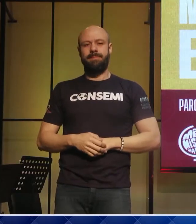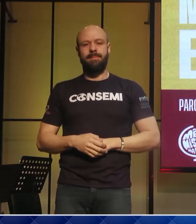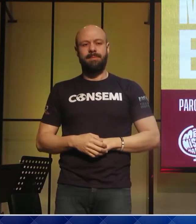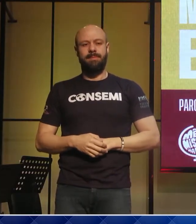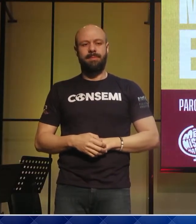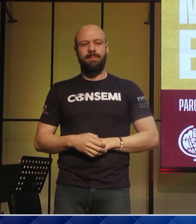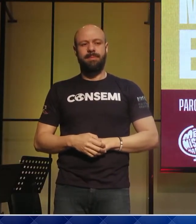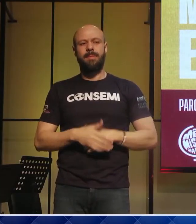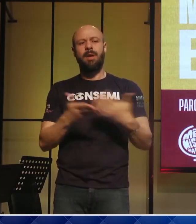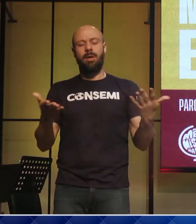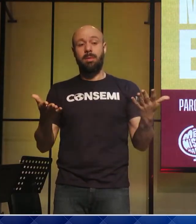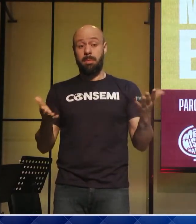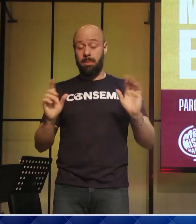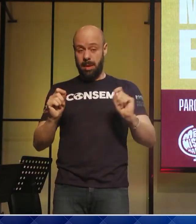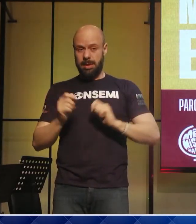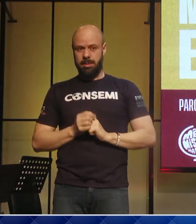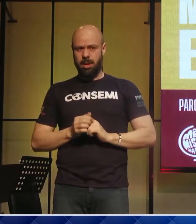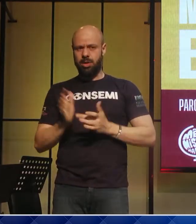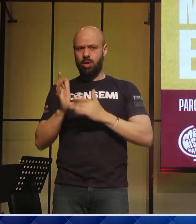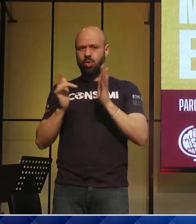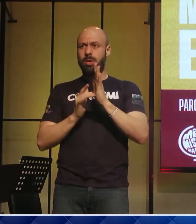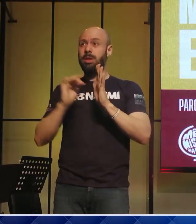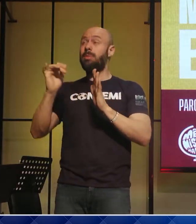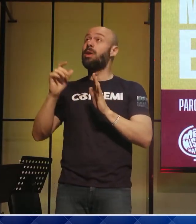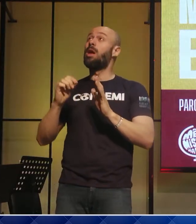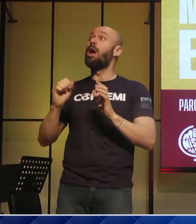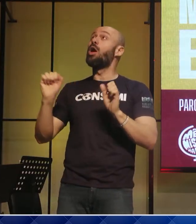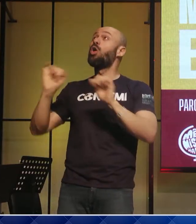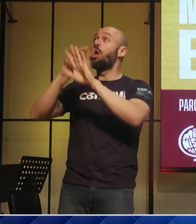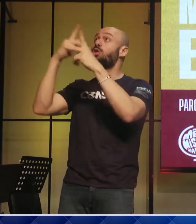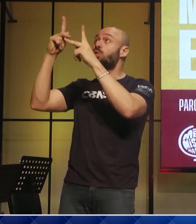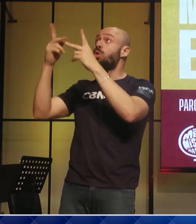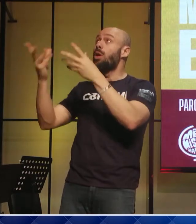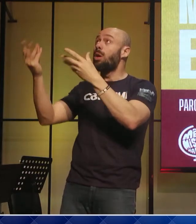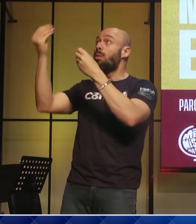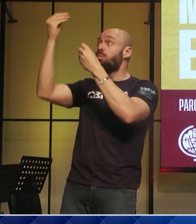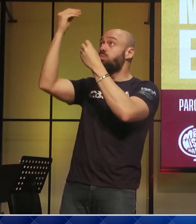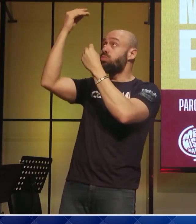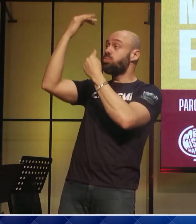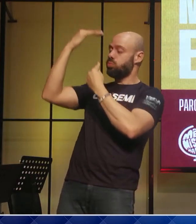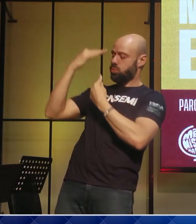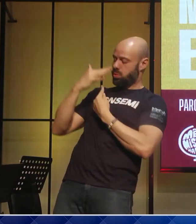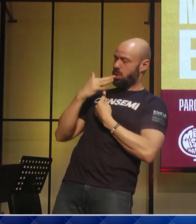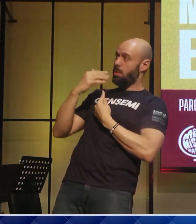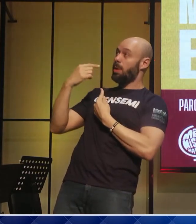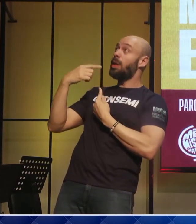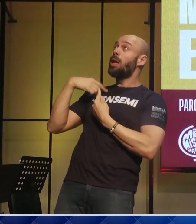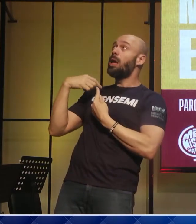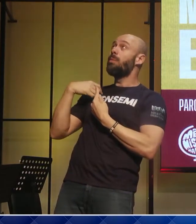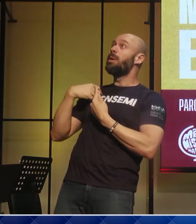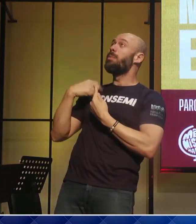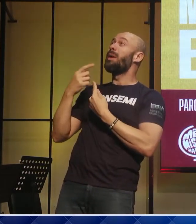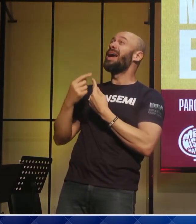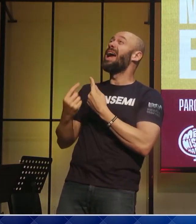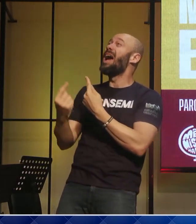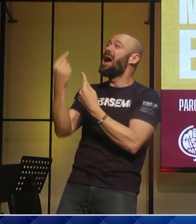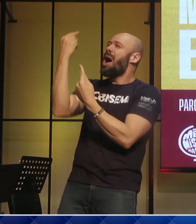E agora, ó Pai, glorifica-me contigo, mesmo com a glória que eu tive junto a Ti, antes que houvesse